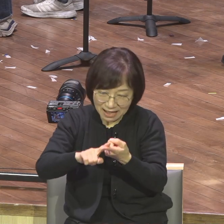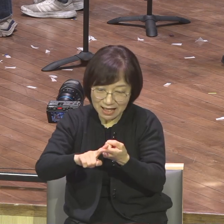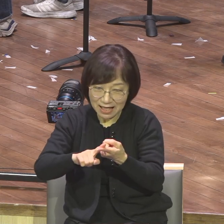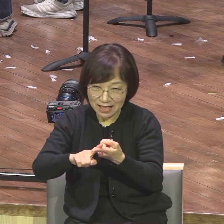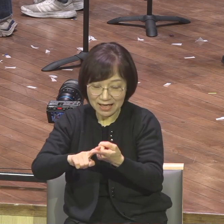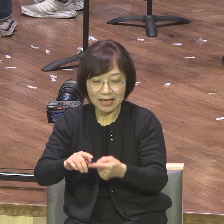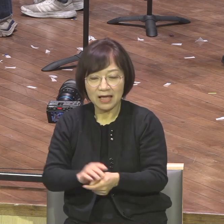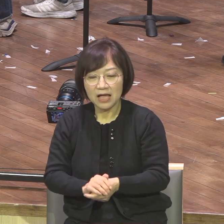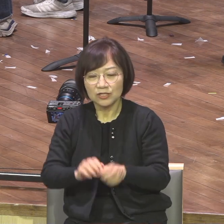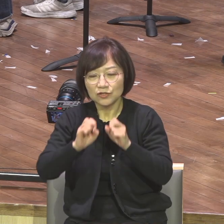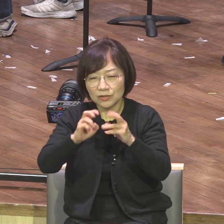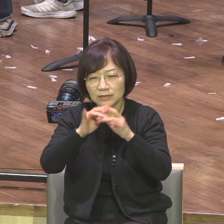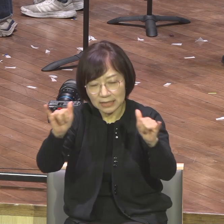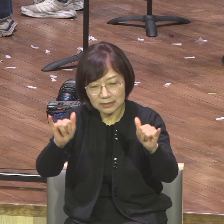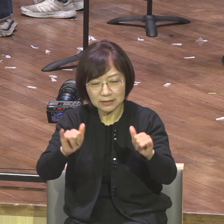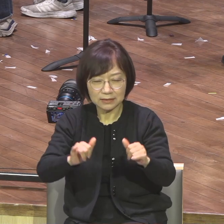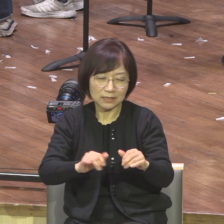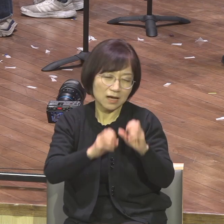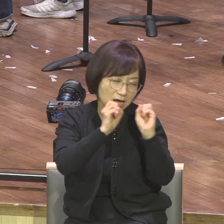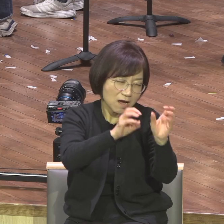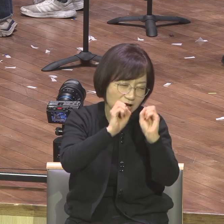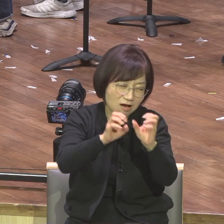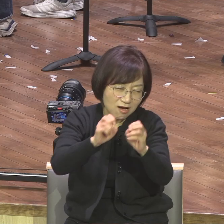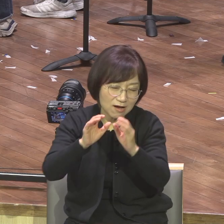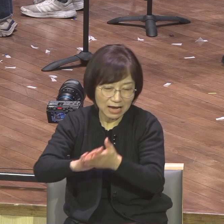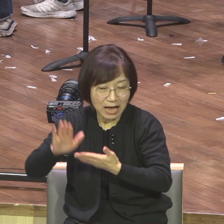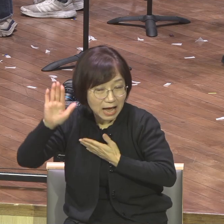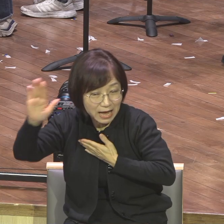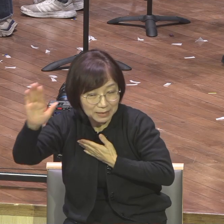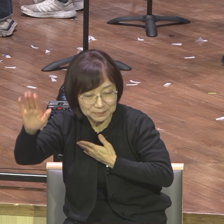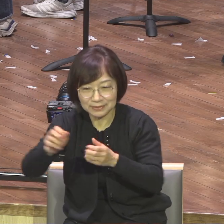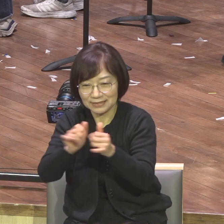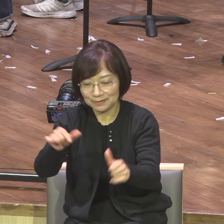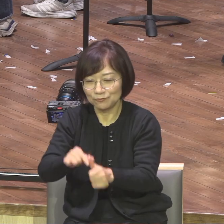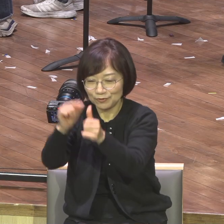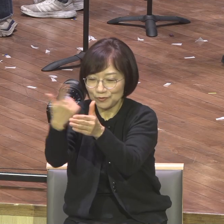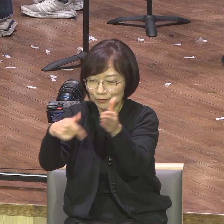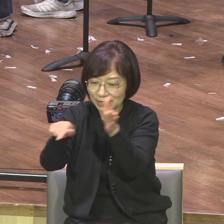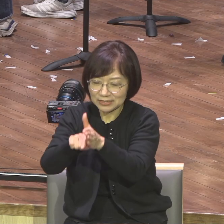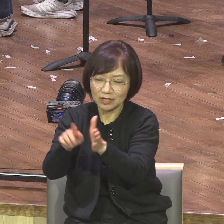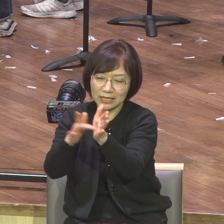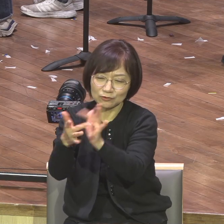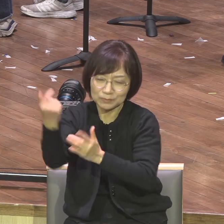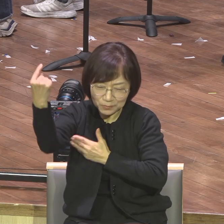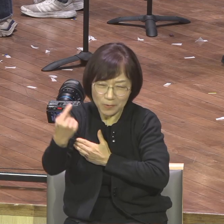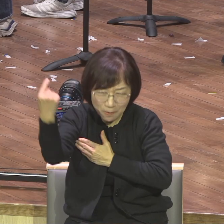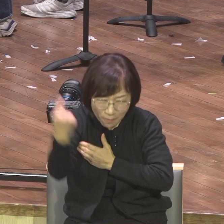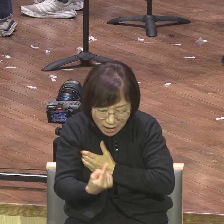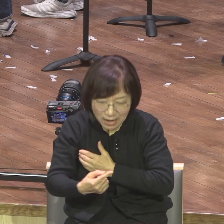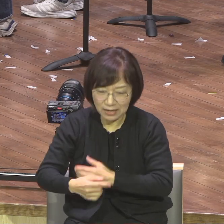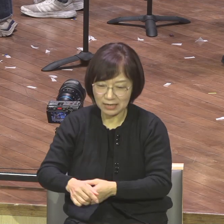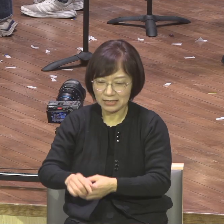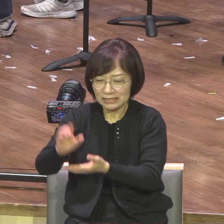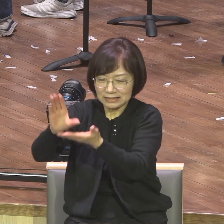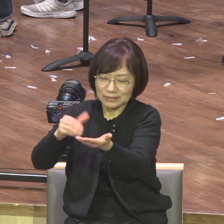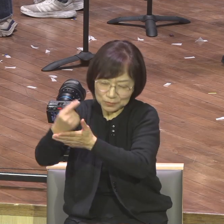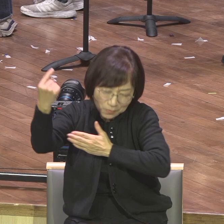선지자들이 예수님 오신다, 인류를 구원하기 위한 구세주가 오신다, 그리스도가